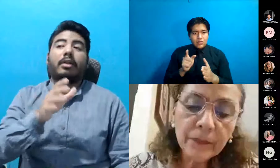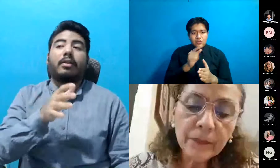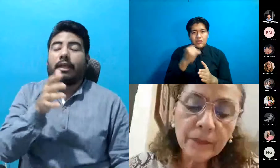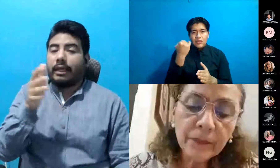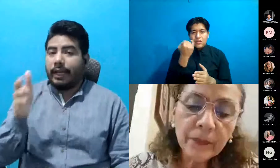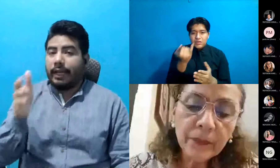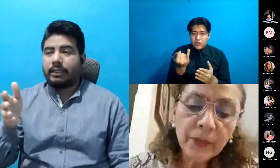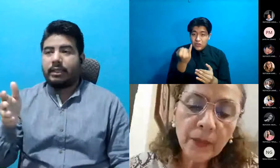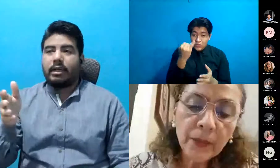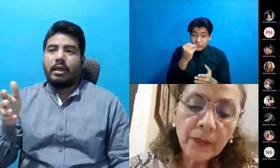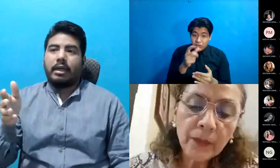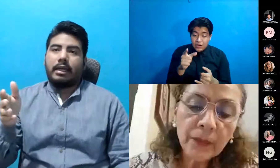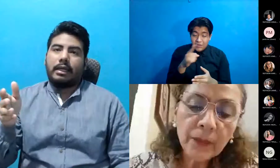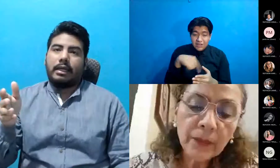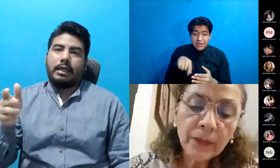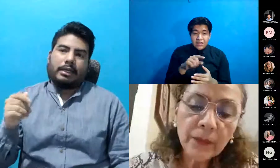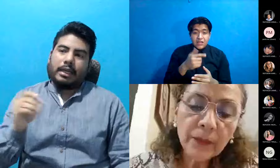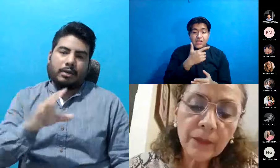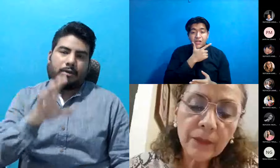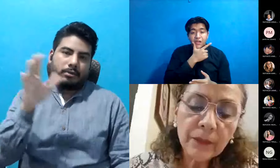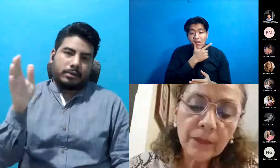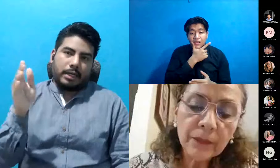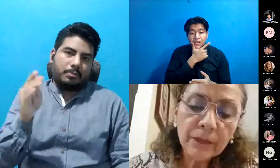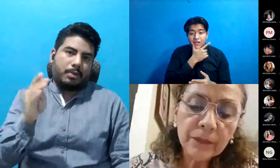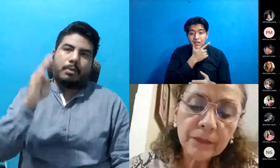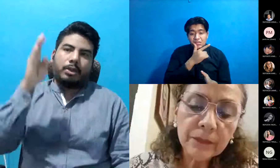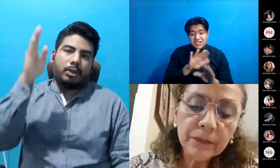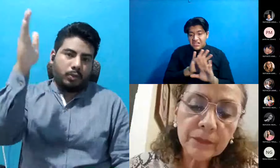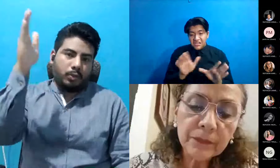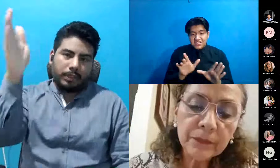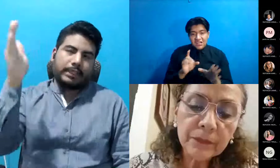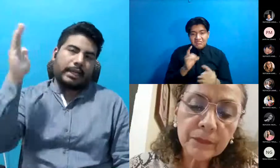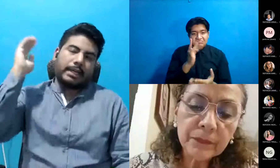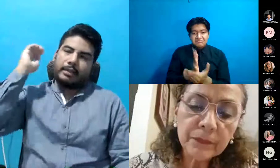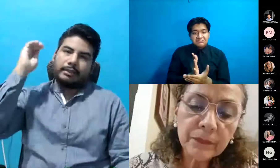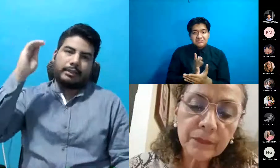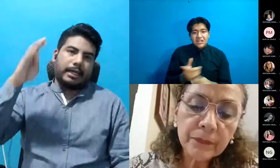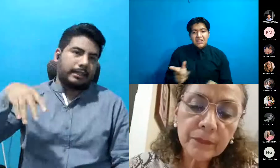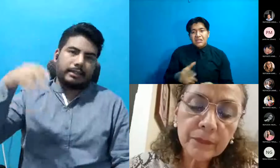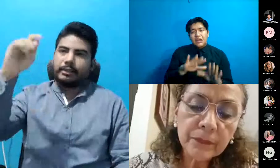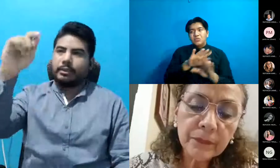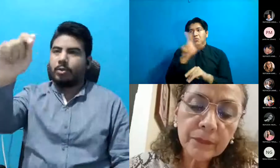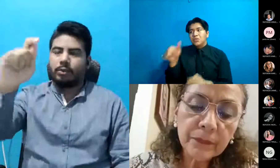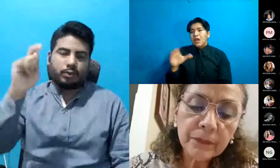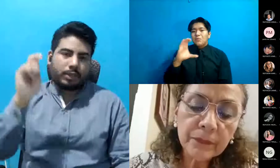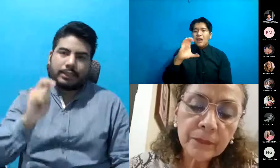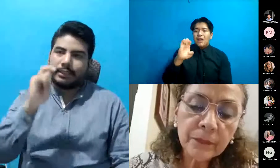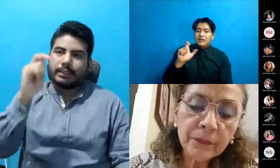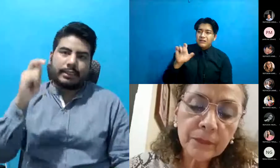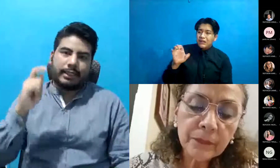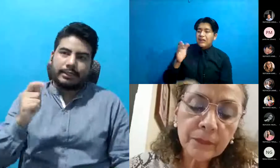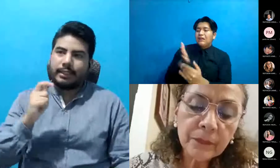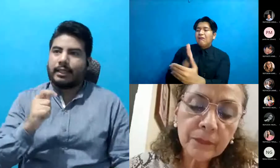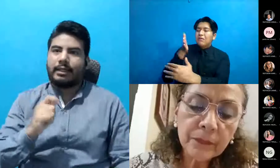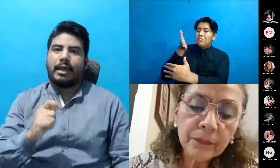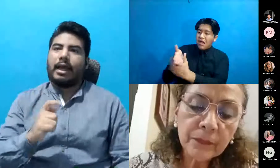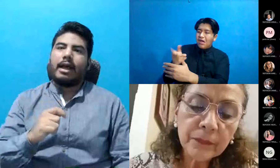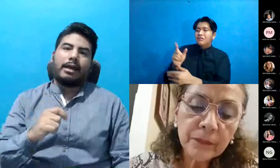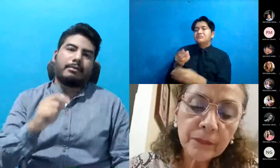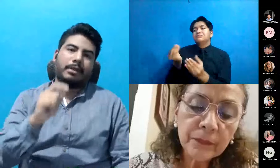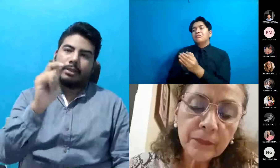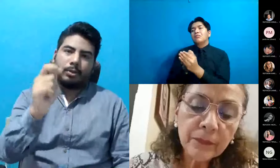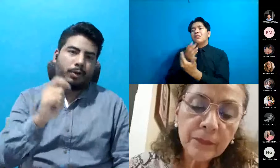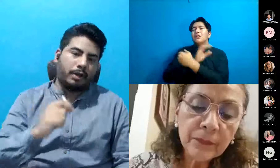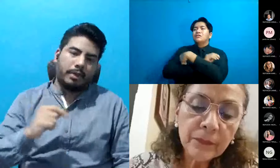inglés jurídico, de inglés, y ya, ¿no? O sea, propiamente tú vas al CN, te sientas, tomas tus clases, etcétera,